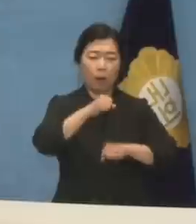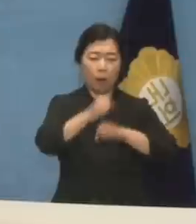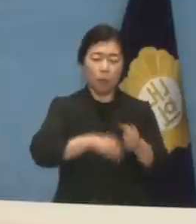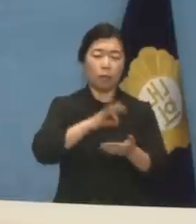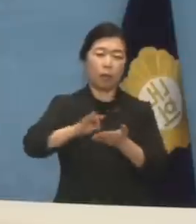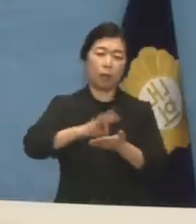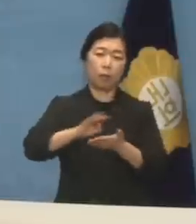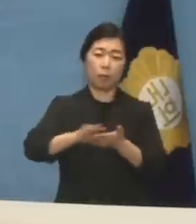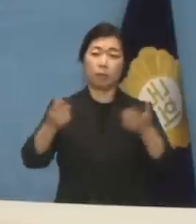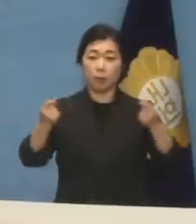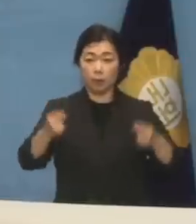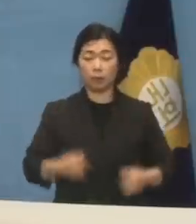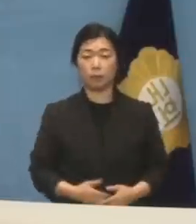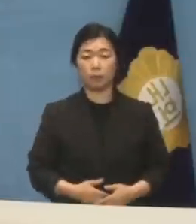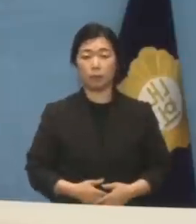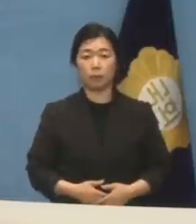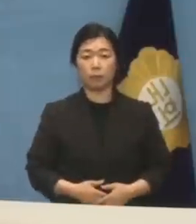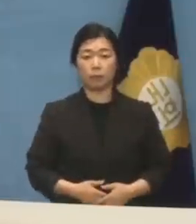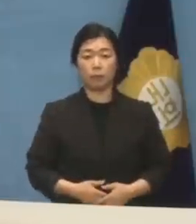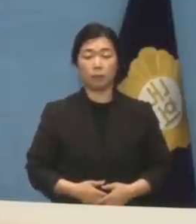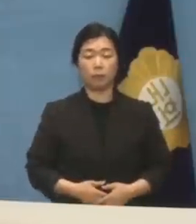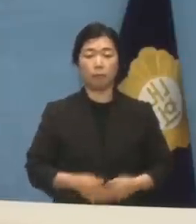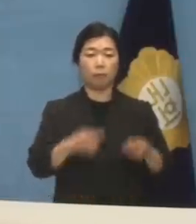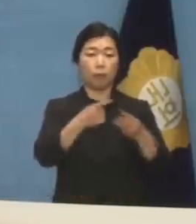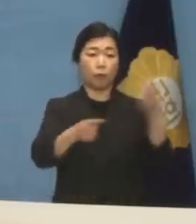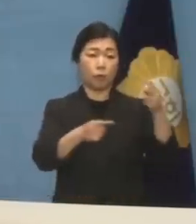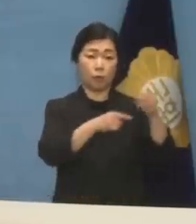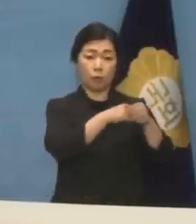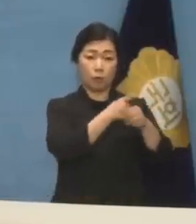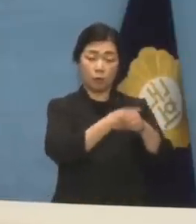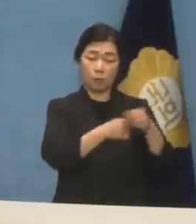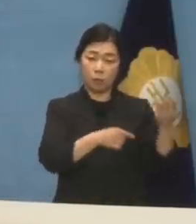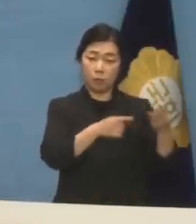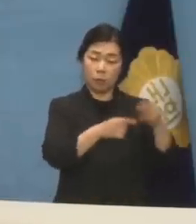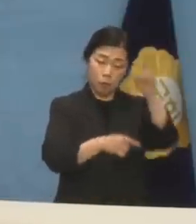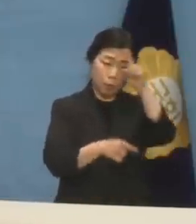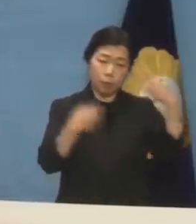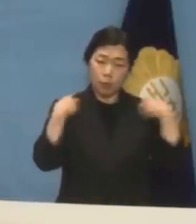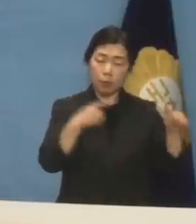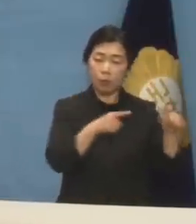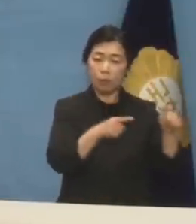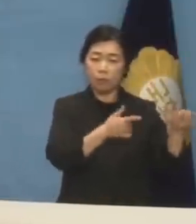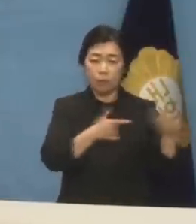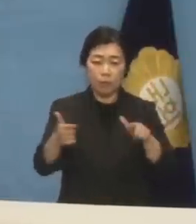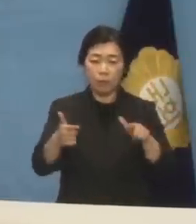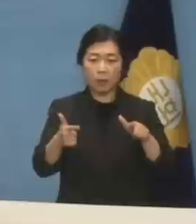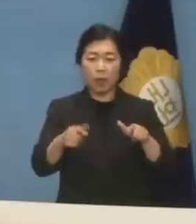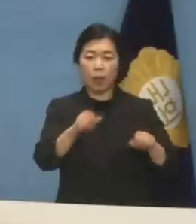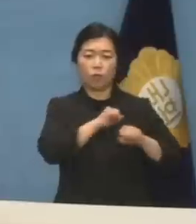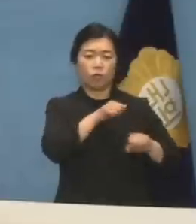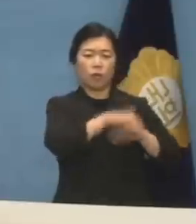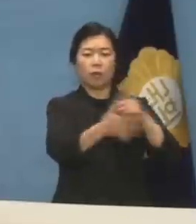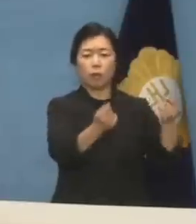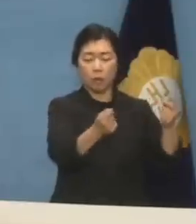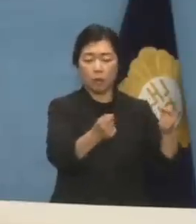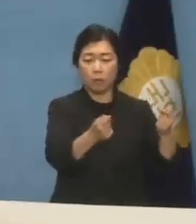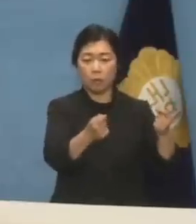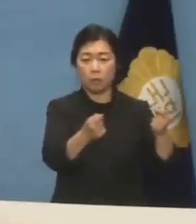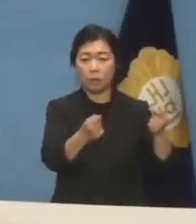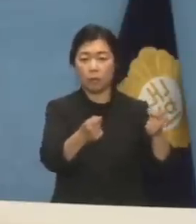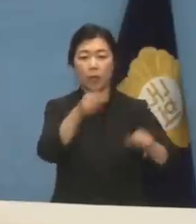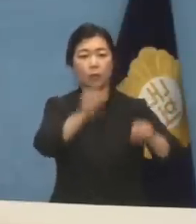총동원했습니다. 윤석열 정권은 각종 공안기구를 정비하는 등 군부 독재를 능가하는 검찰 독재